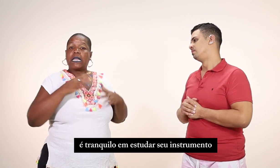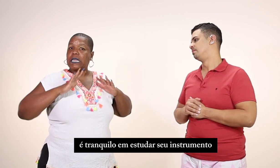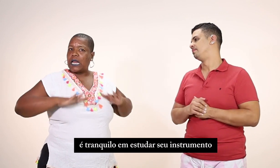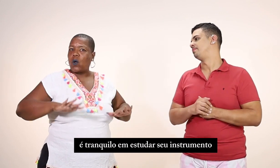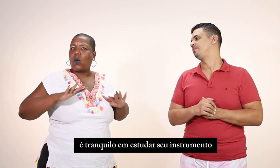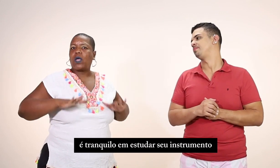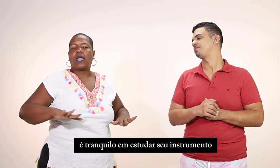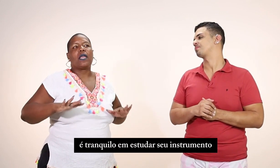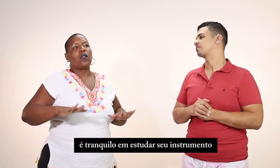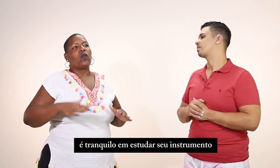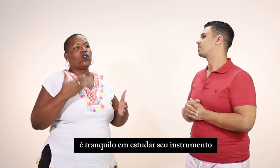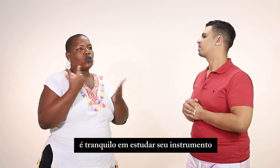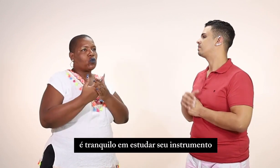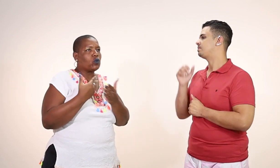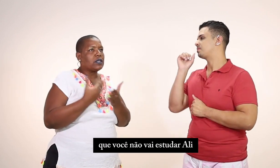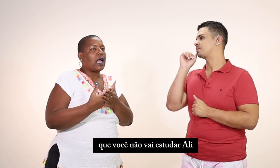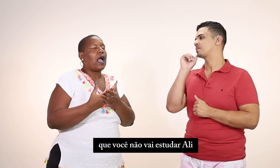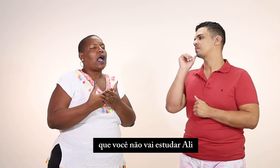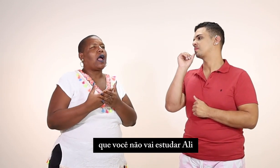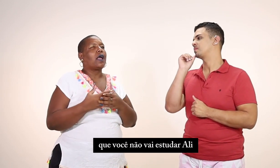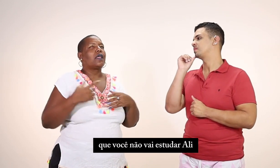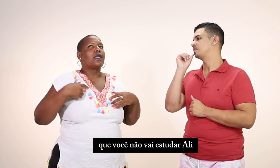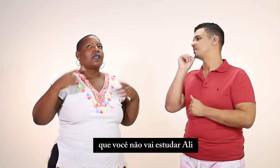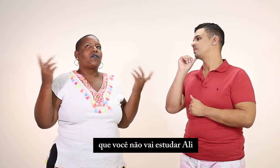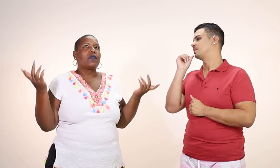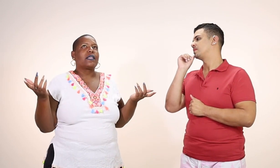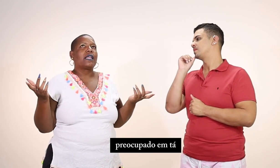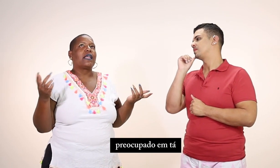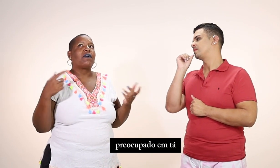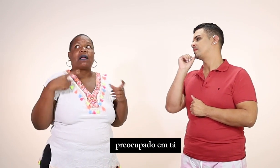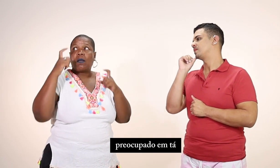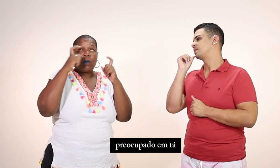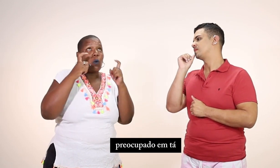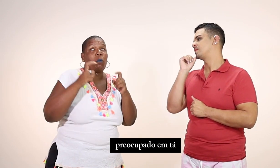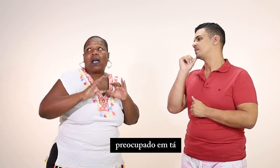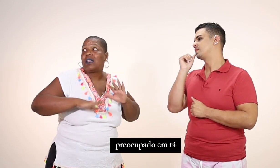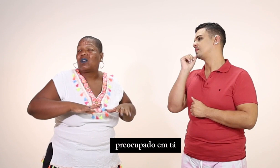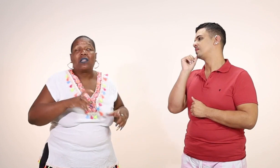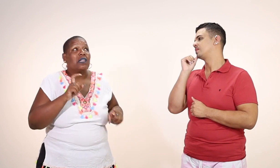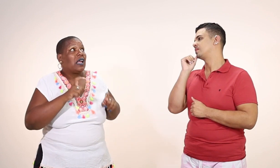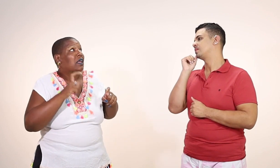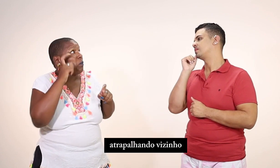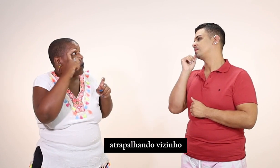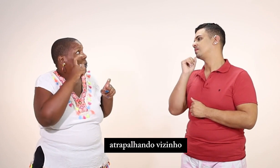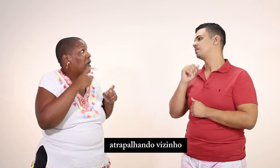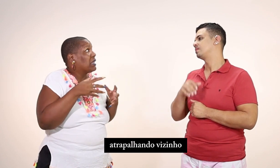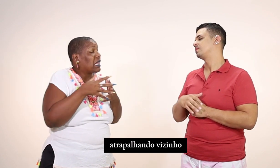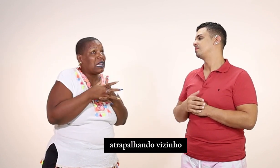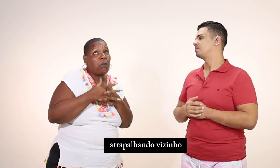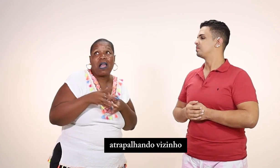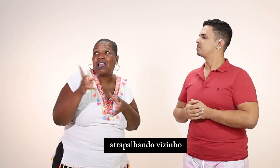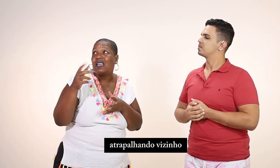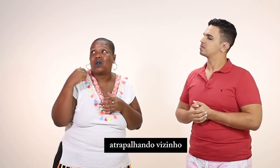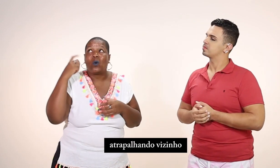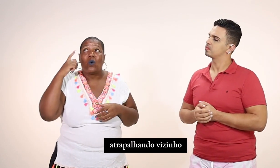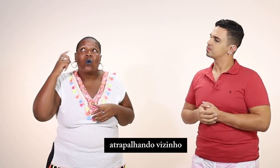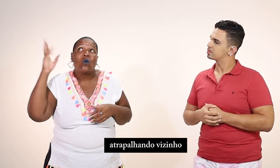tranquilo em estudar seu instrumento, que você não vai estudar ali preocupado em estar atrapalhando o